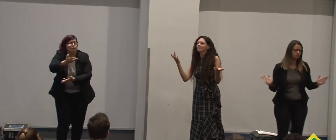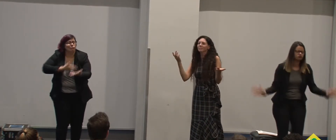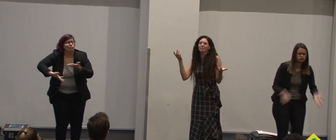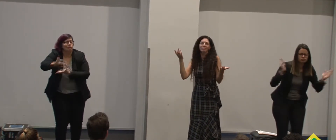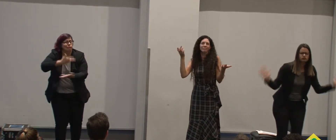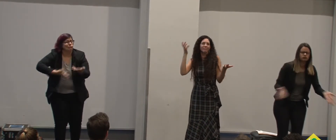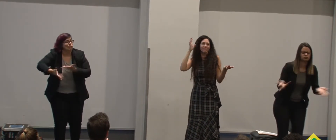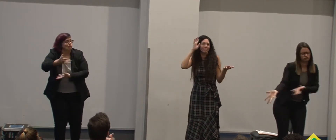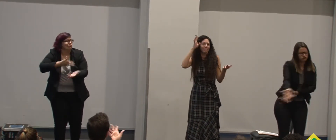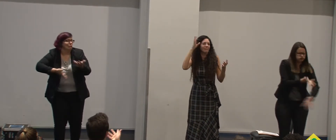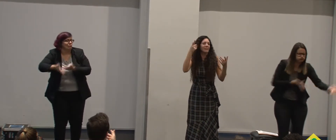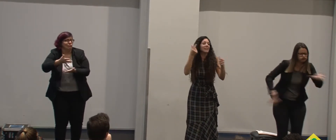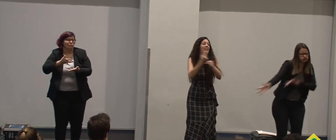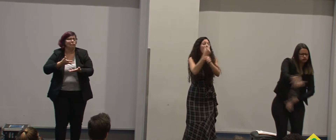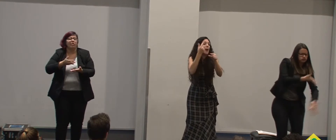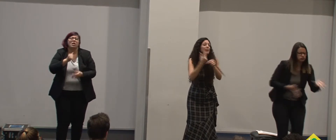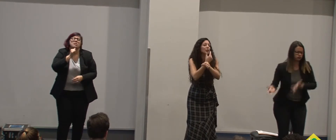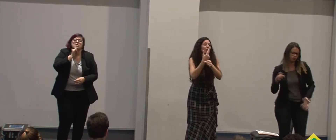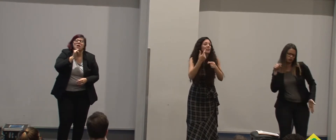alunos, dizendo,